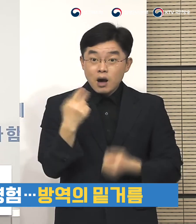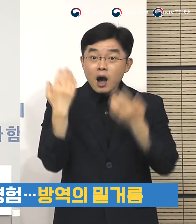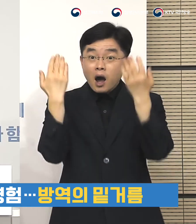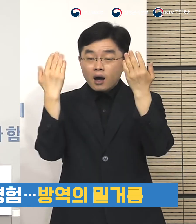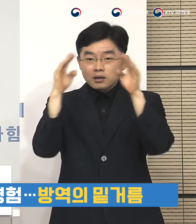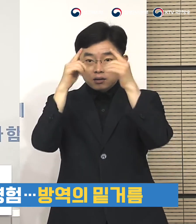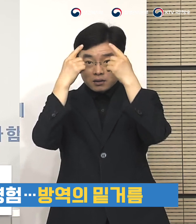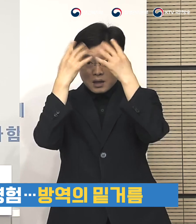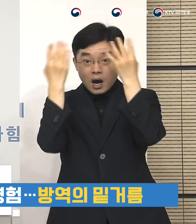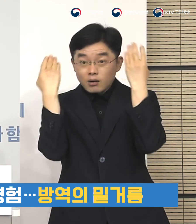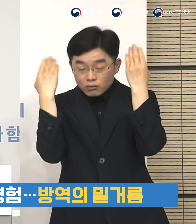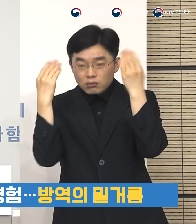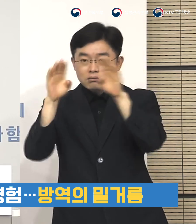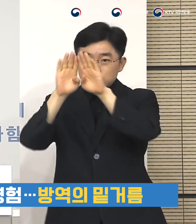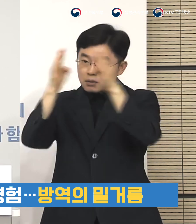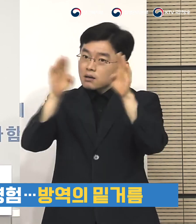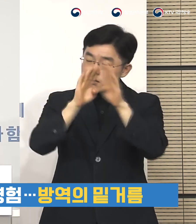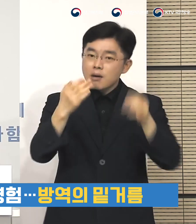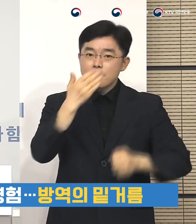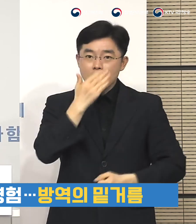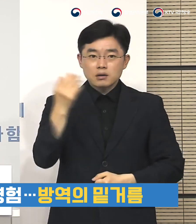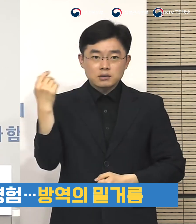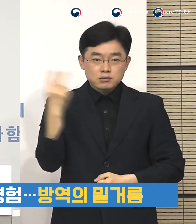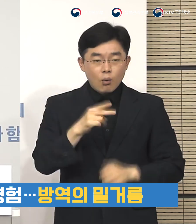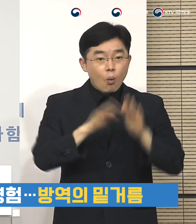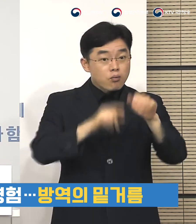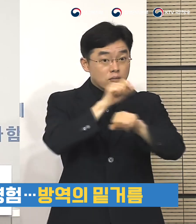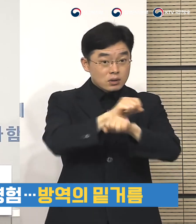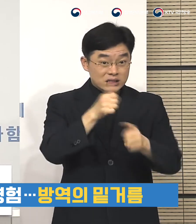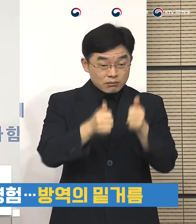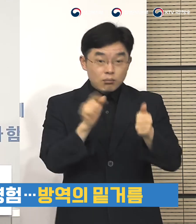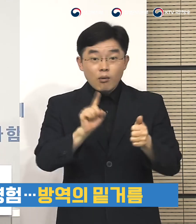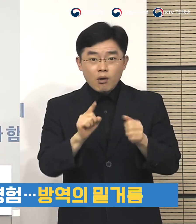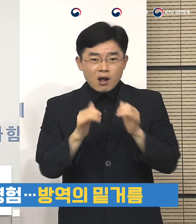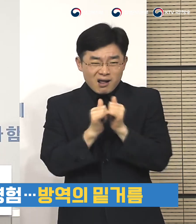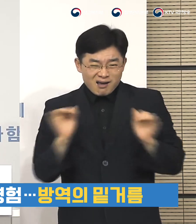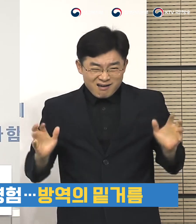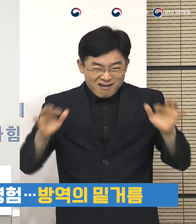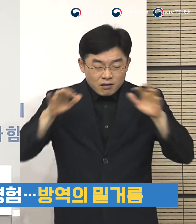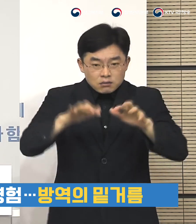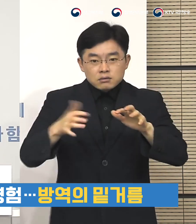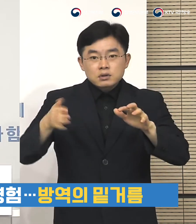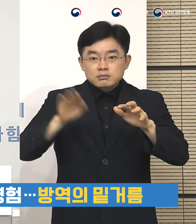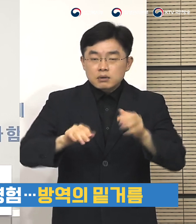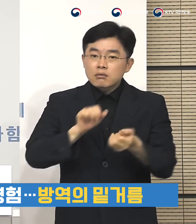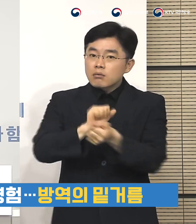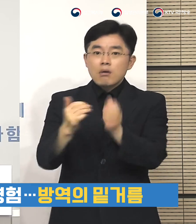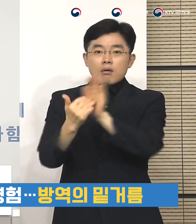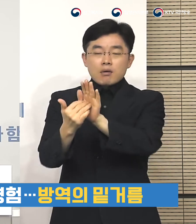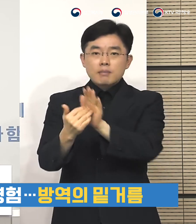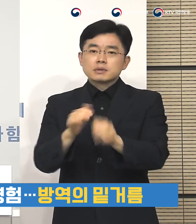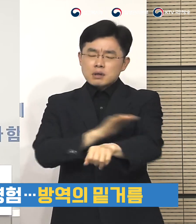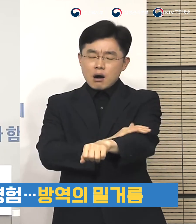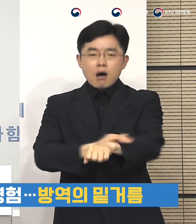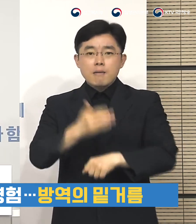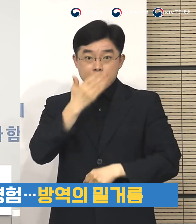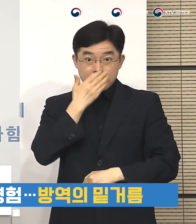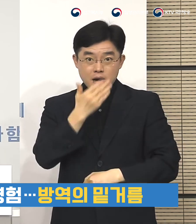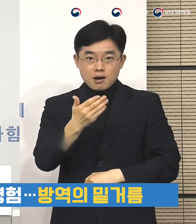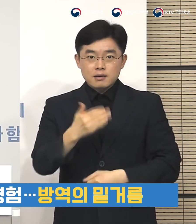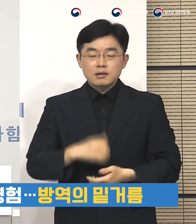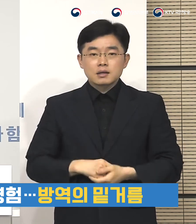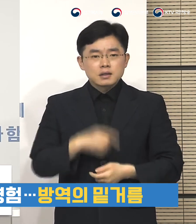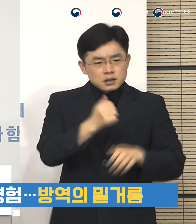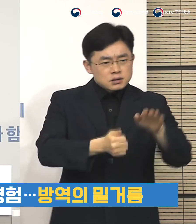대규모의 그 시험 공공기관 또 공무원 시험과 같은 행사들을 차질 없이 이행해냈다라는 그 작은